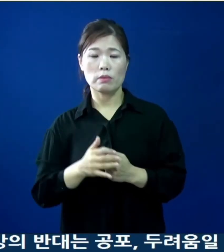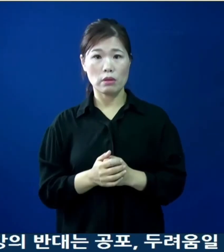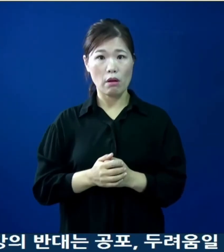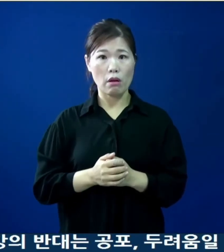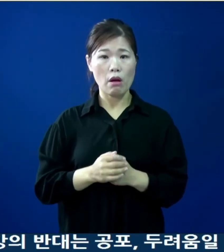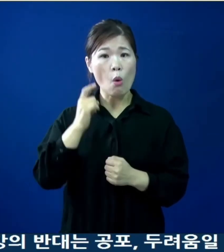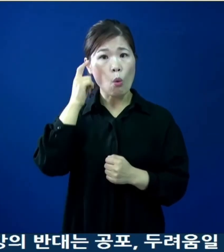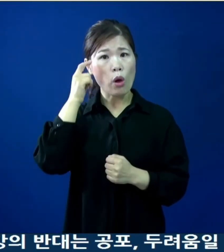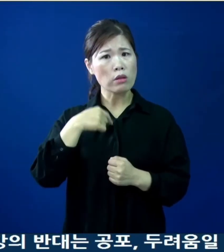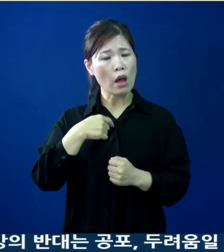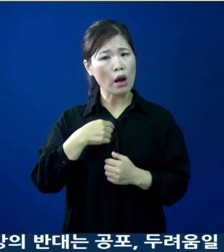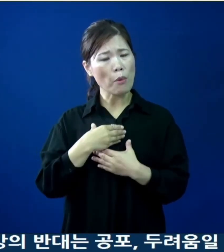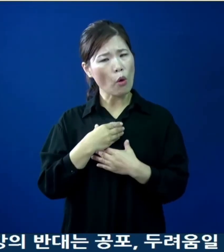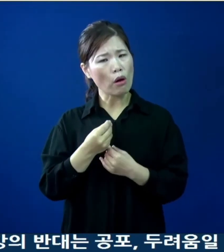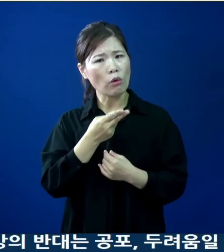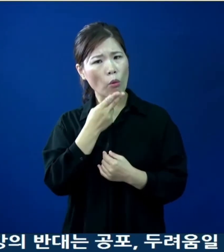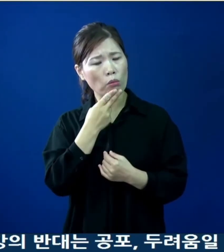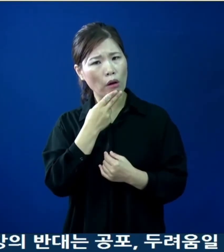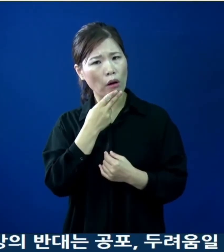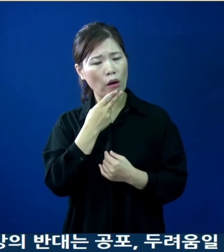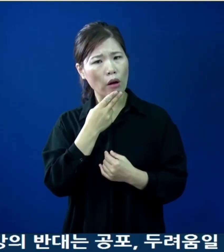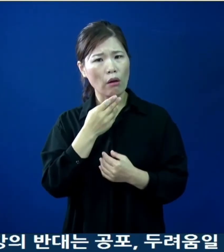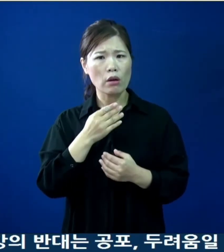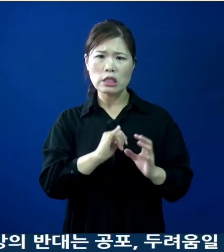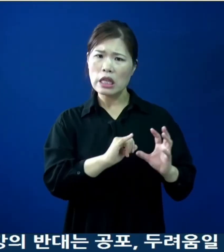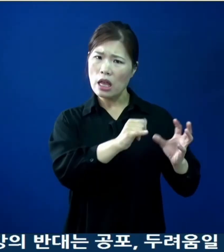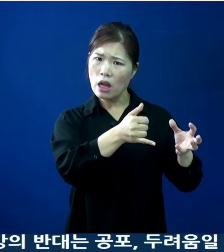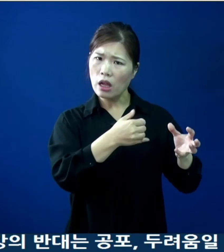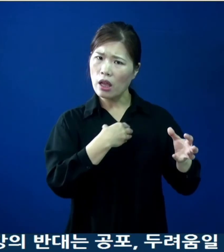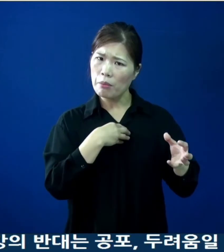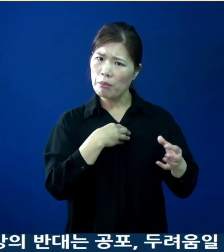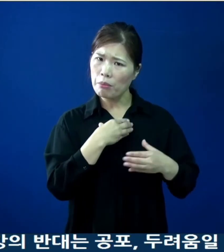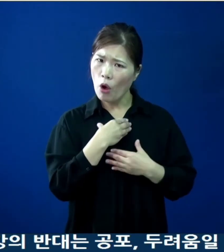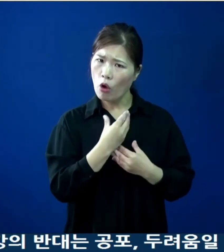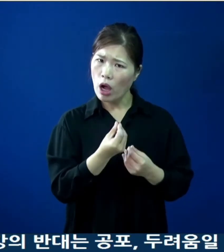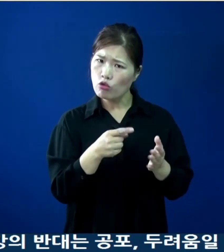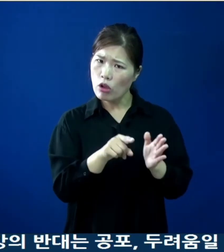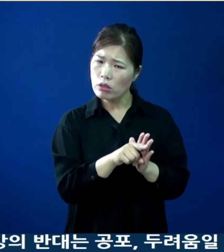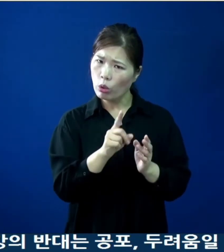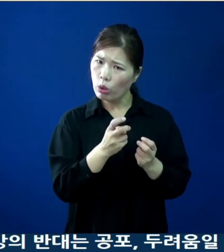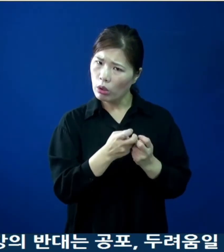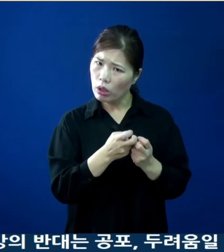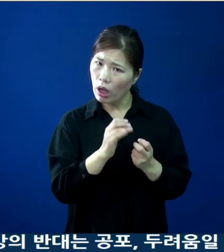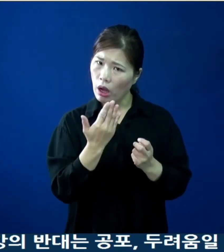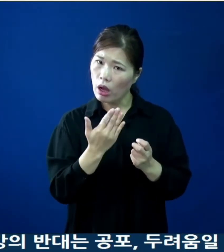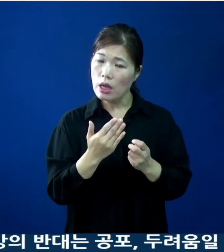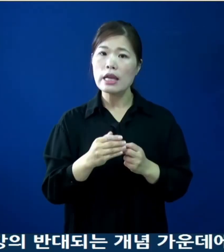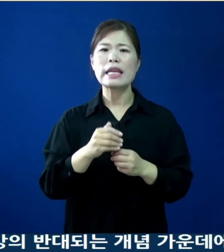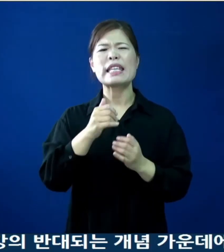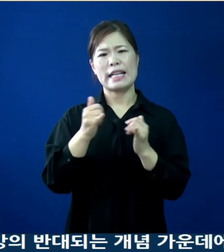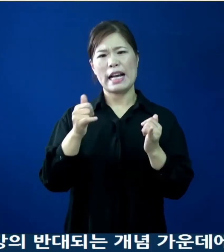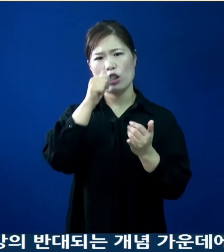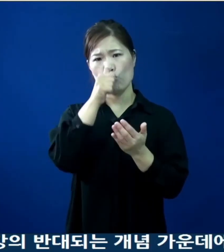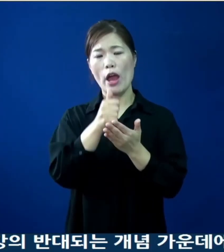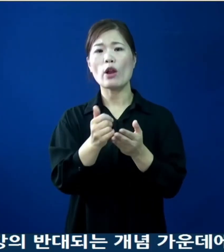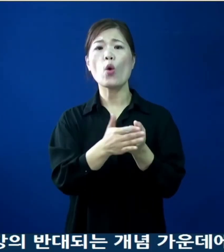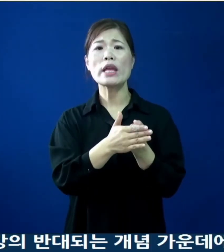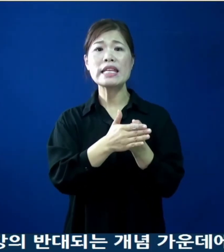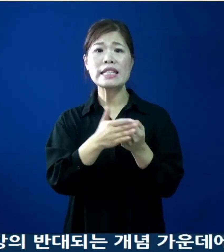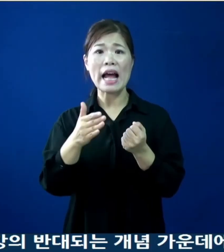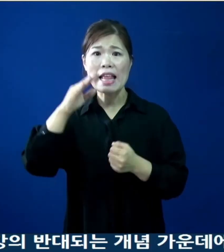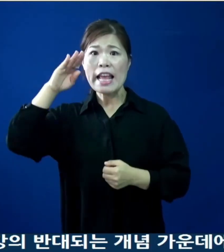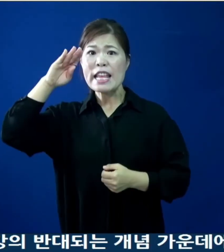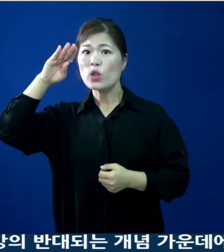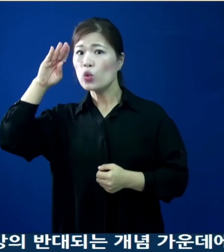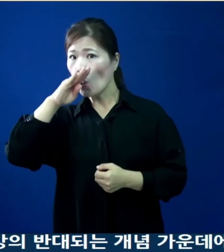왜 평강이 없는가? 세상에 왜 평강이 없는가? 세상의 평강을 이루려면 어떻게 되는가? 인간이 죄로 인하여 만들어낸 도끼라는